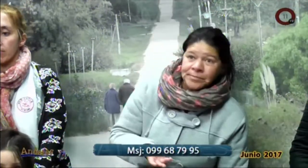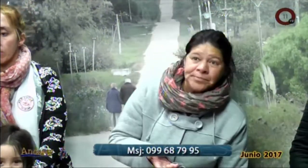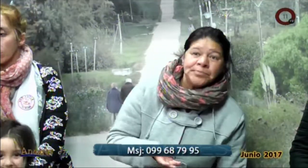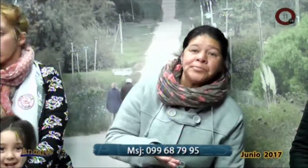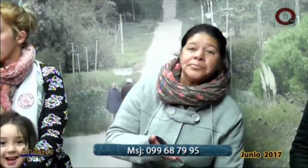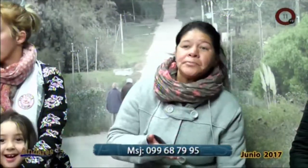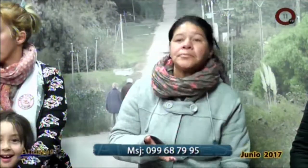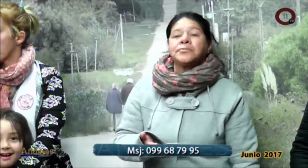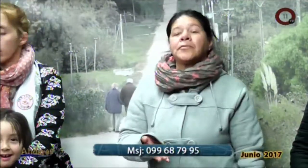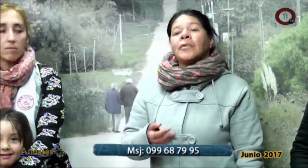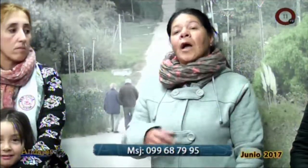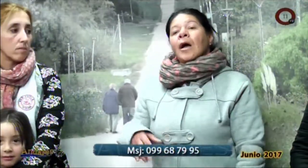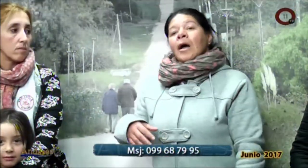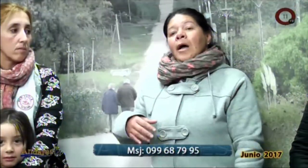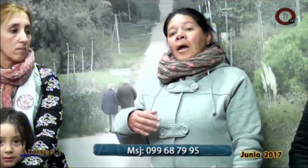boleto Yo tengo que comer